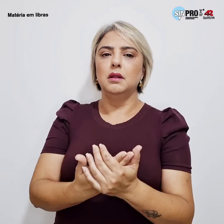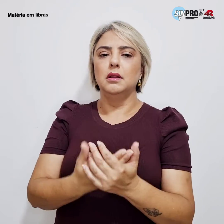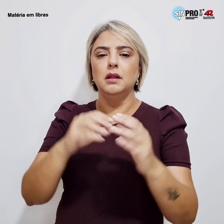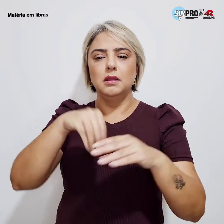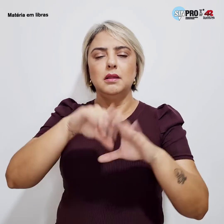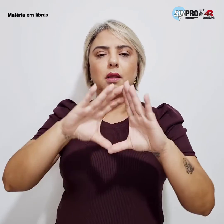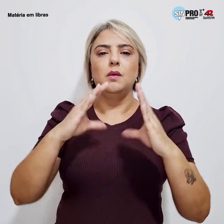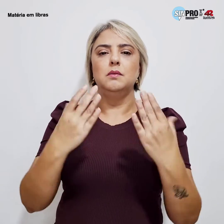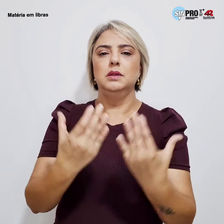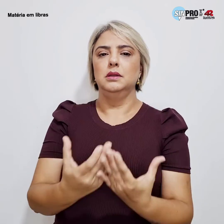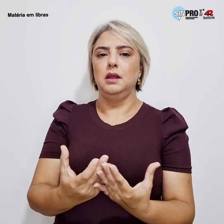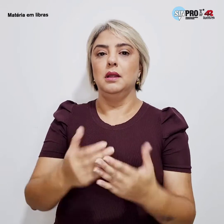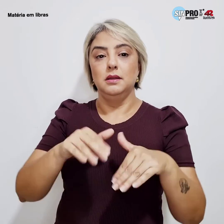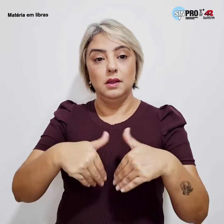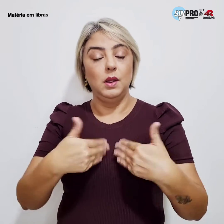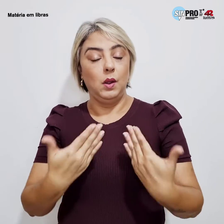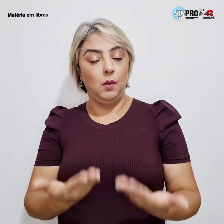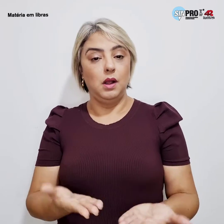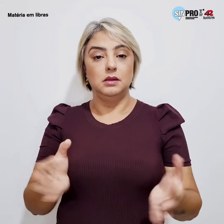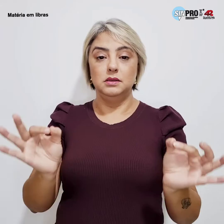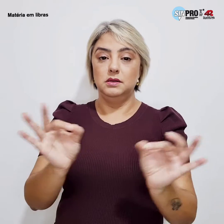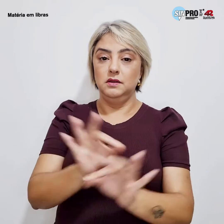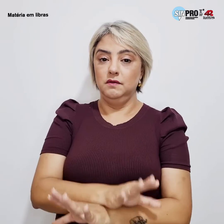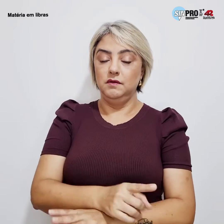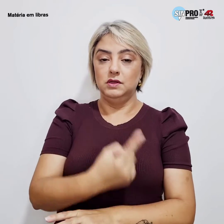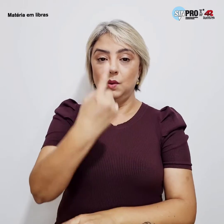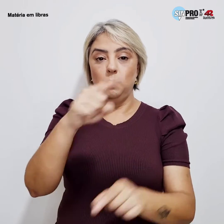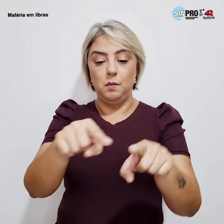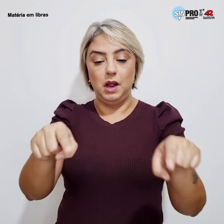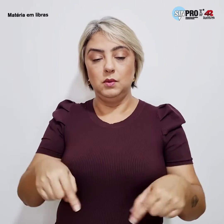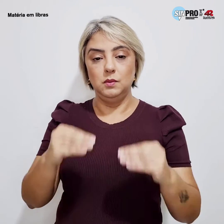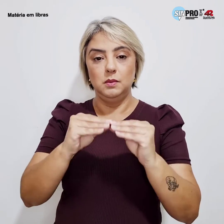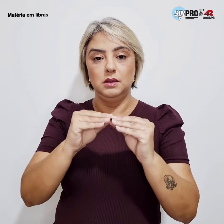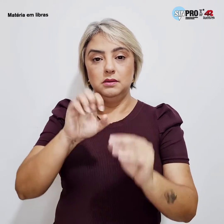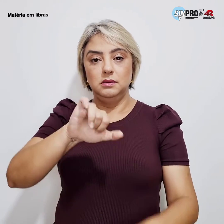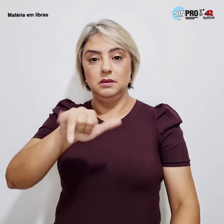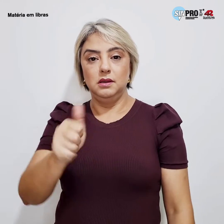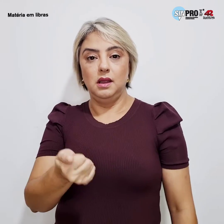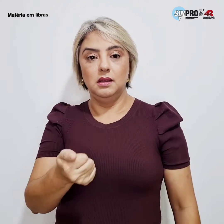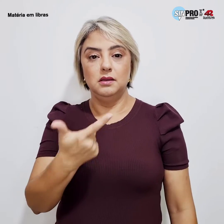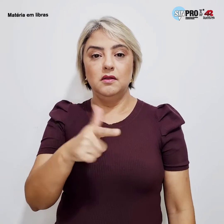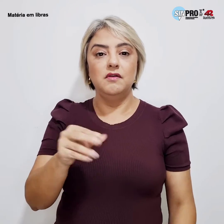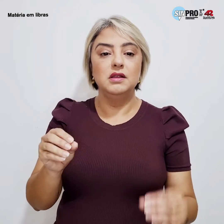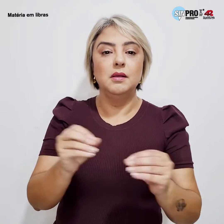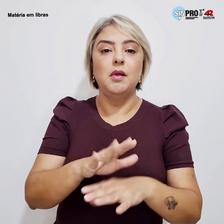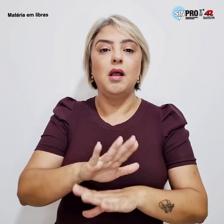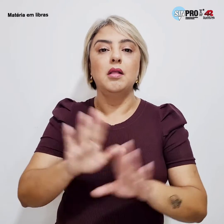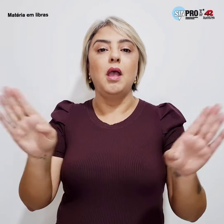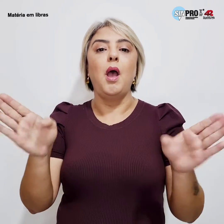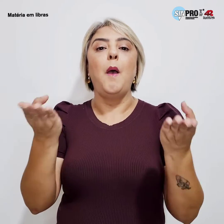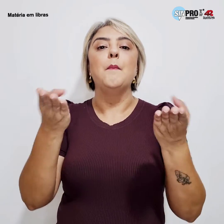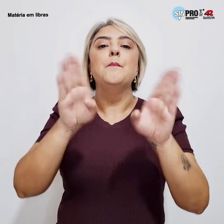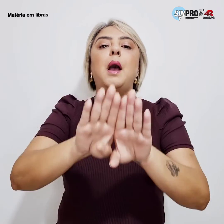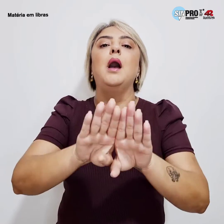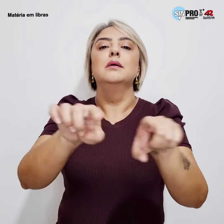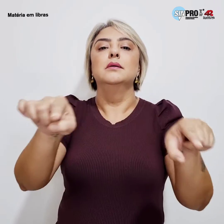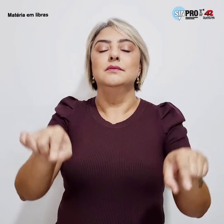comunidade. Quando se fecha uma turma de EJA, não se fecham as portas de uma sala, se